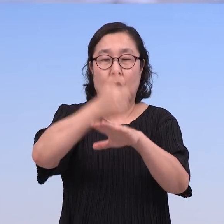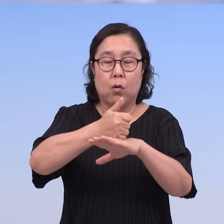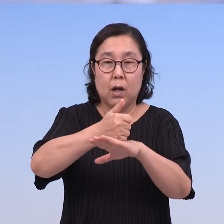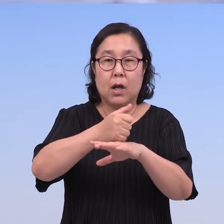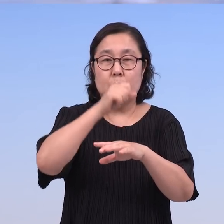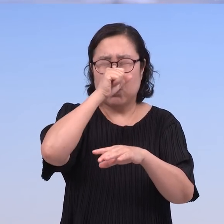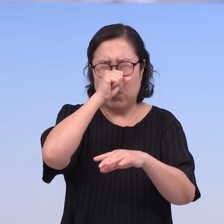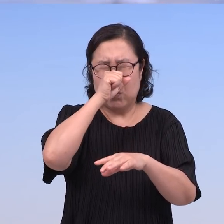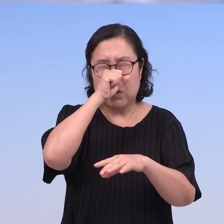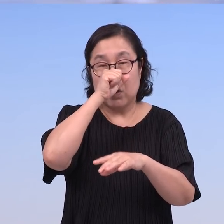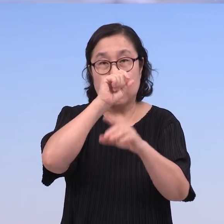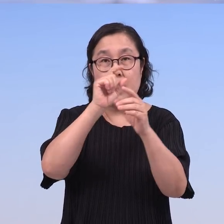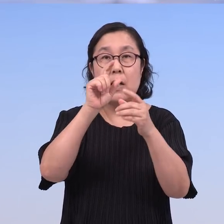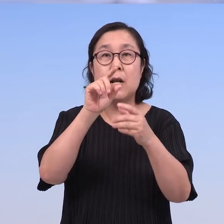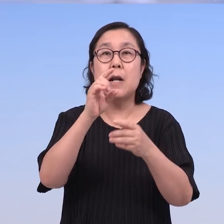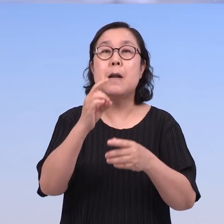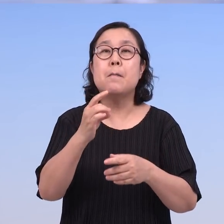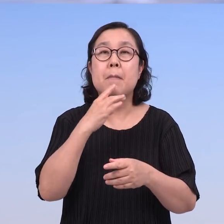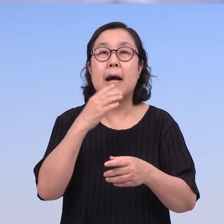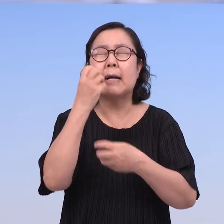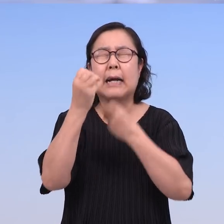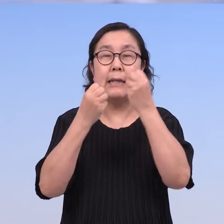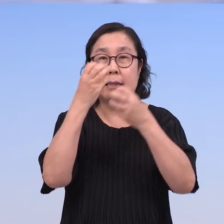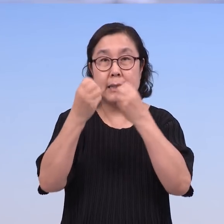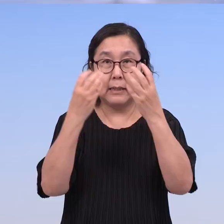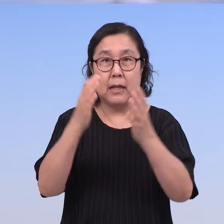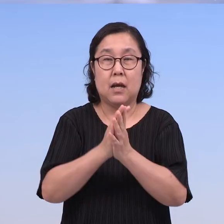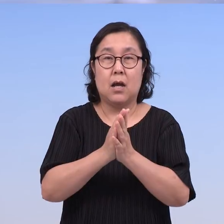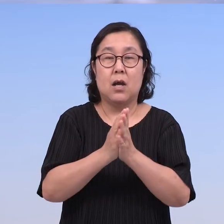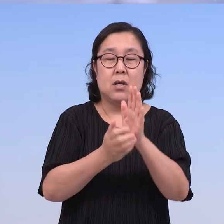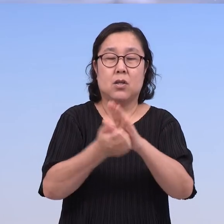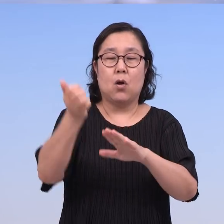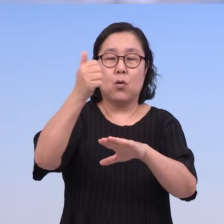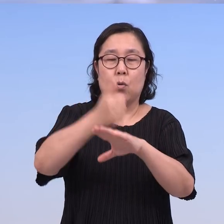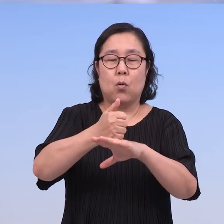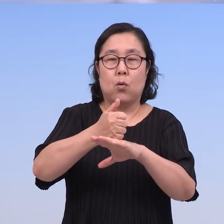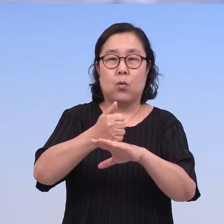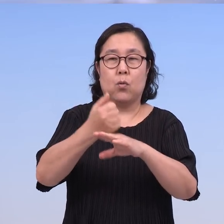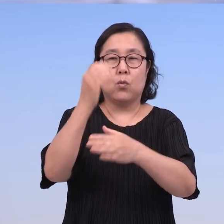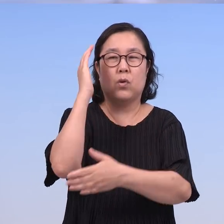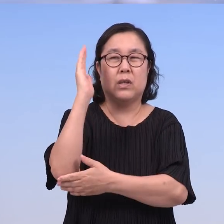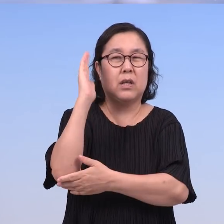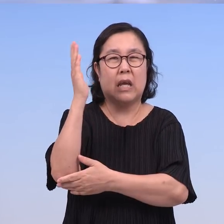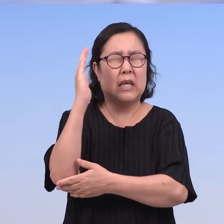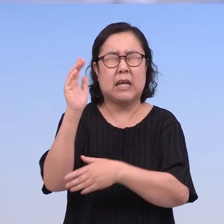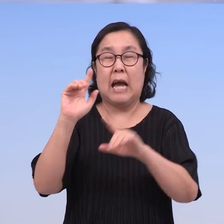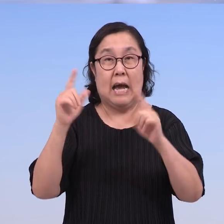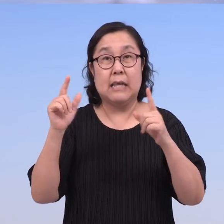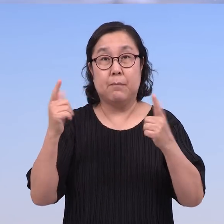것만 간증하느냐고요. 그게 무슨 간증이에요? 그게 성공 사례담이지.